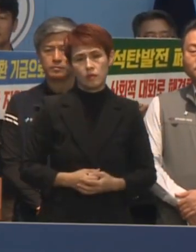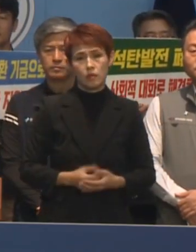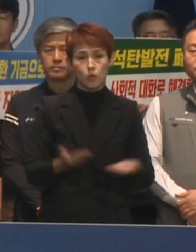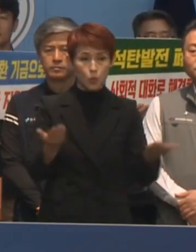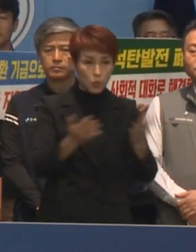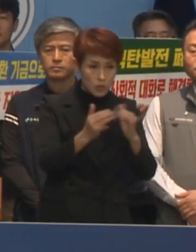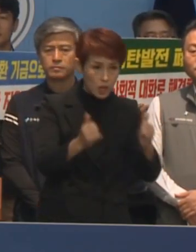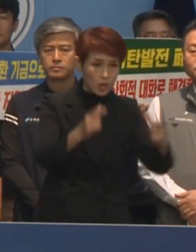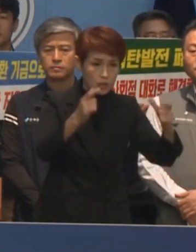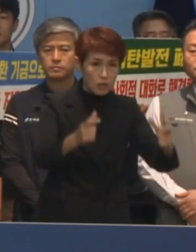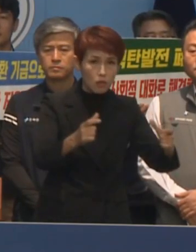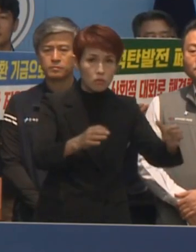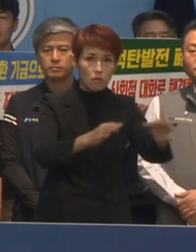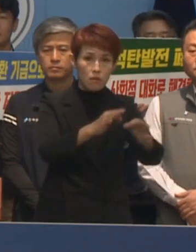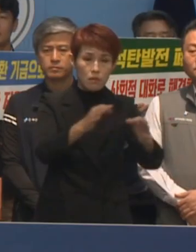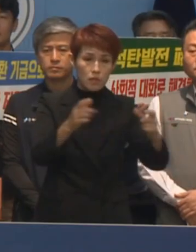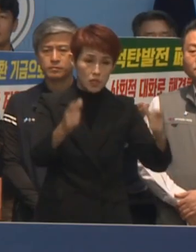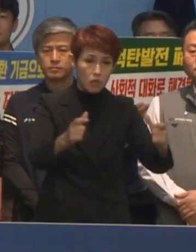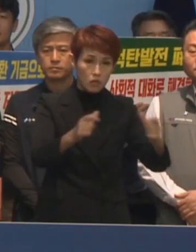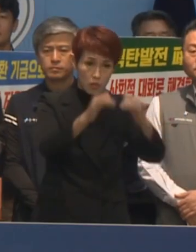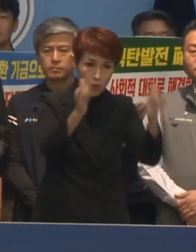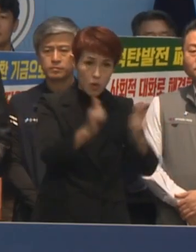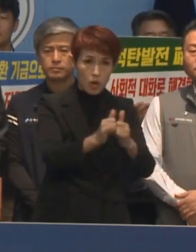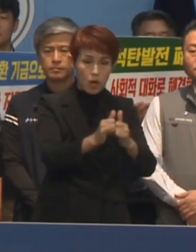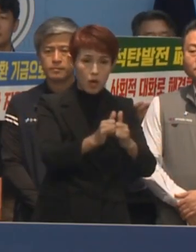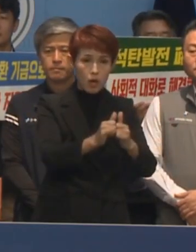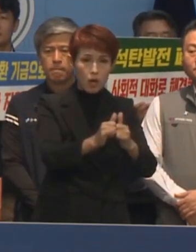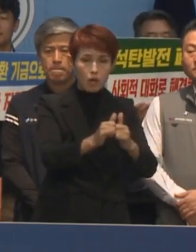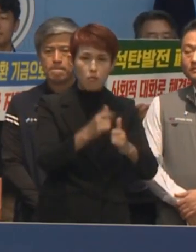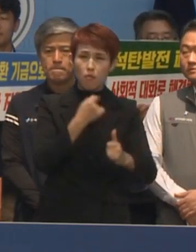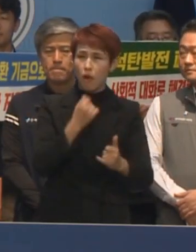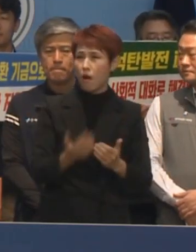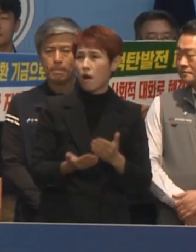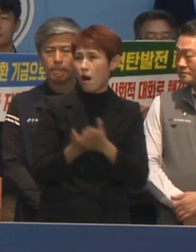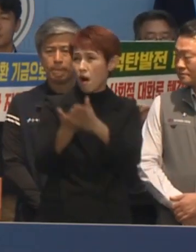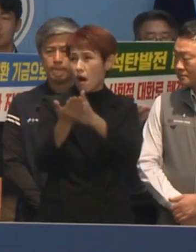노동자들과 지역사회 목소리는 철저히 배제되고 있습니다.